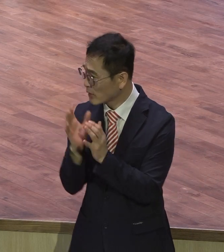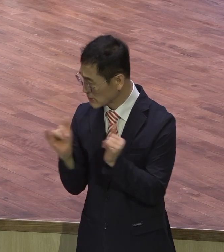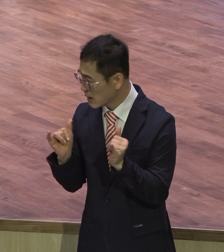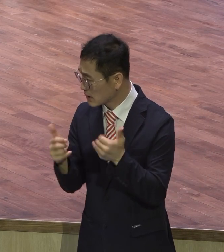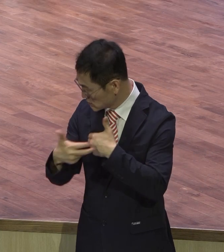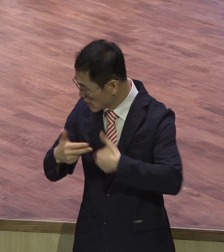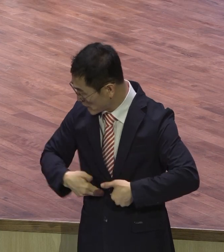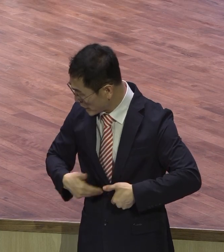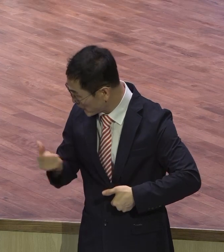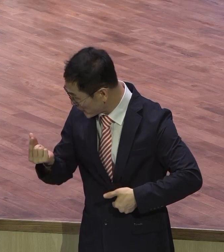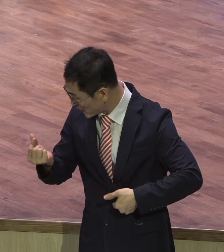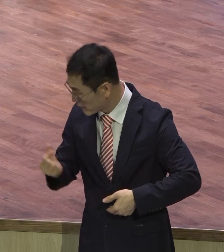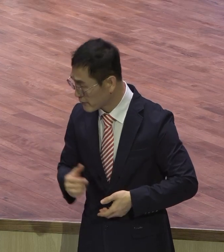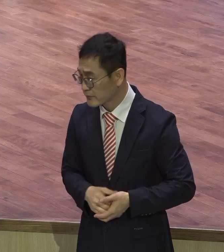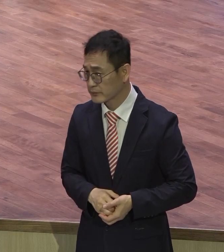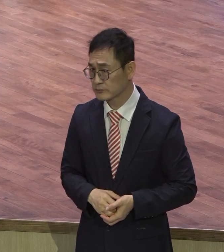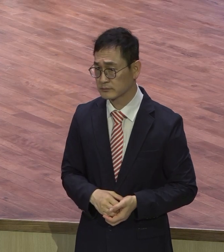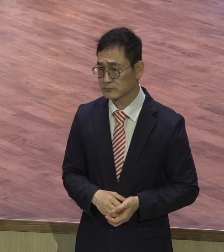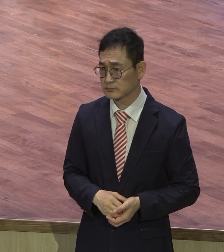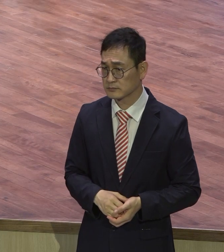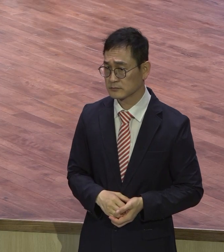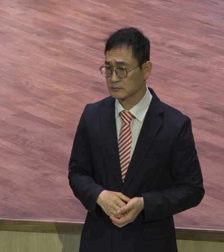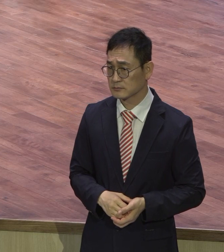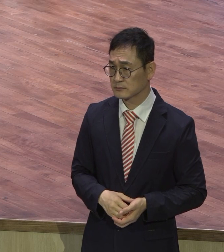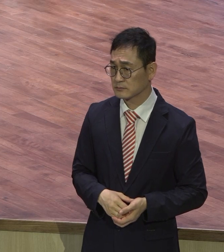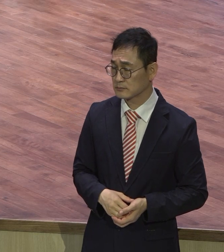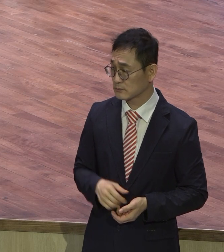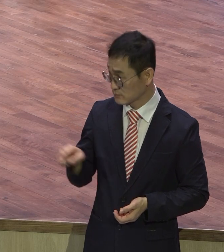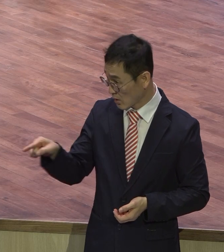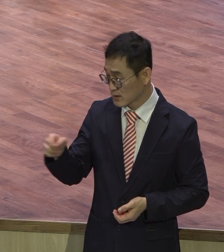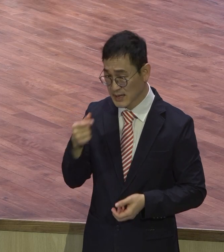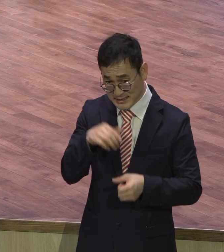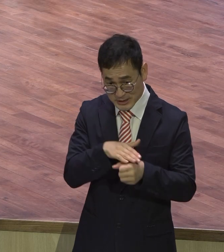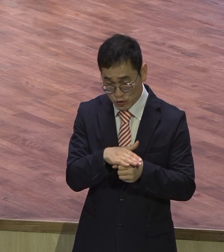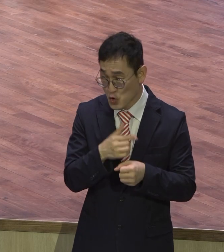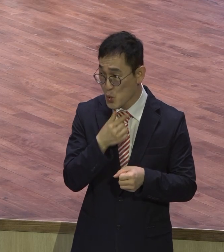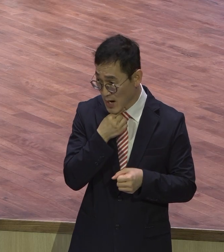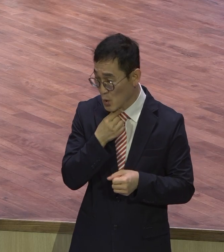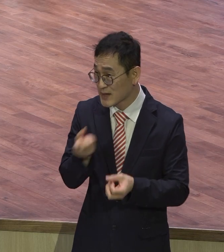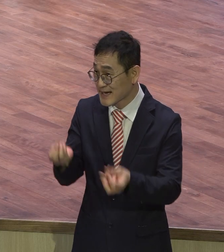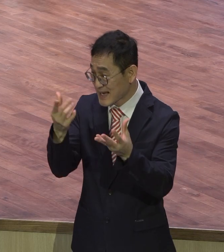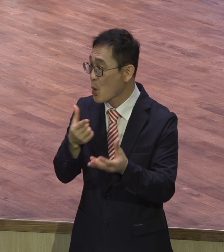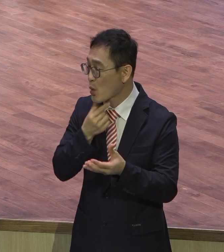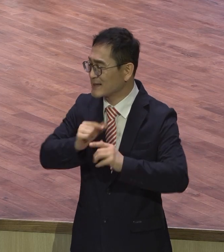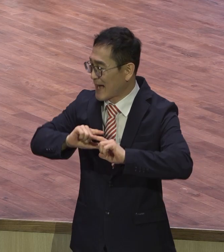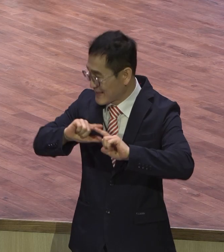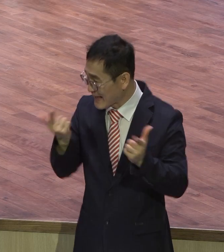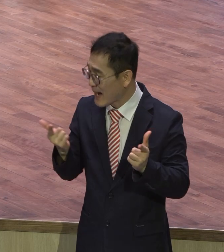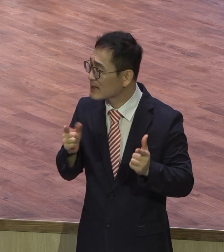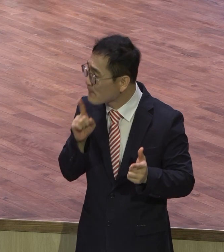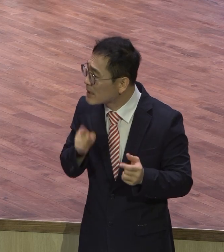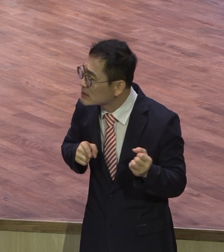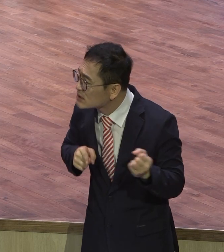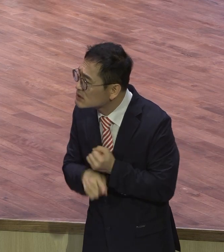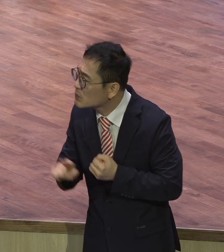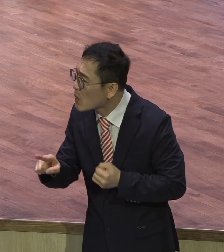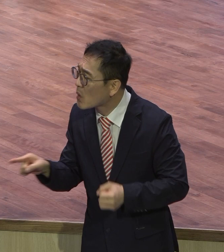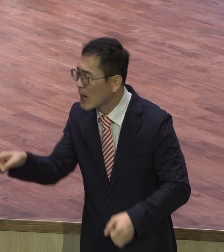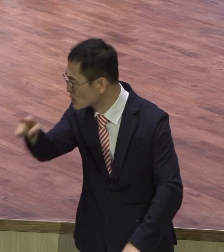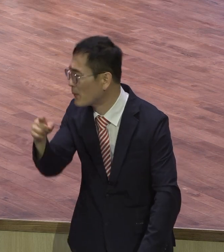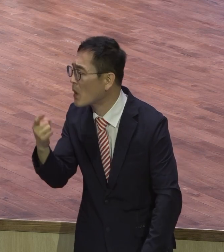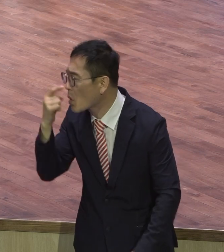쓸데없는 너희는 가서 내가 극류를 원하고 제사를 원하지 아니하노라 하신 뜻이 무엇인지 배우라 나는